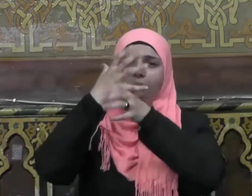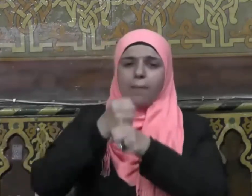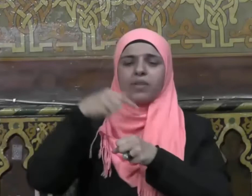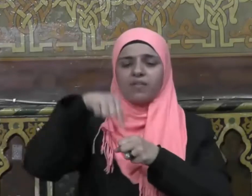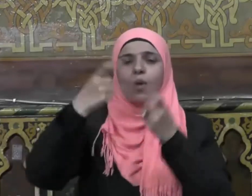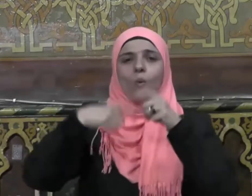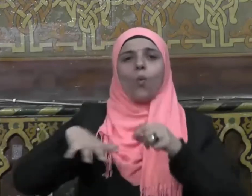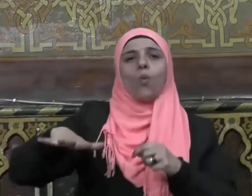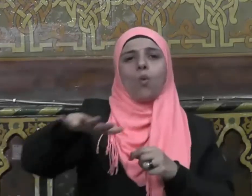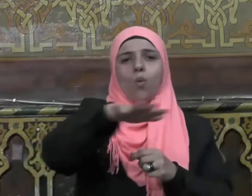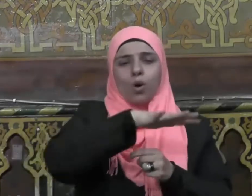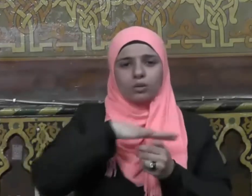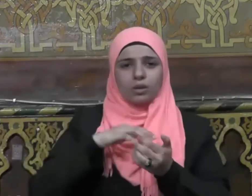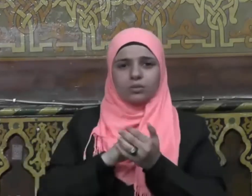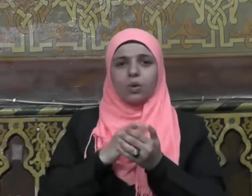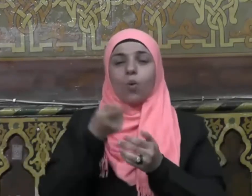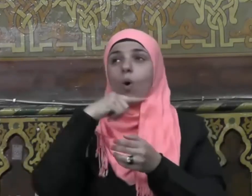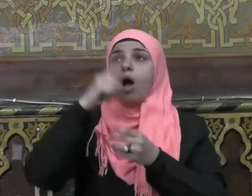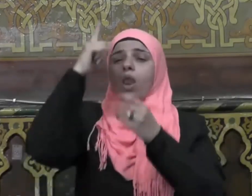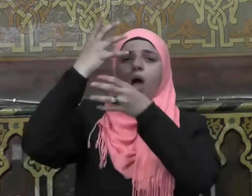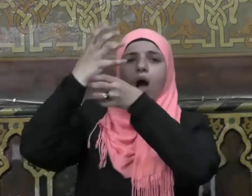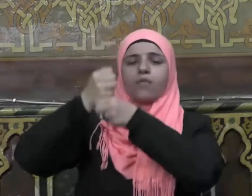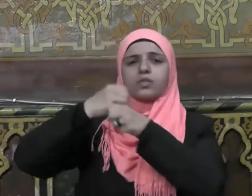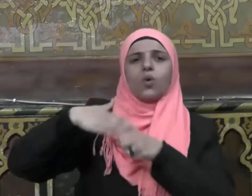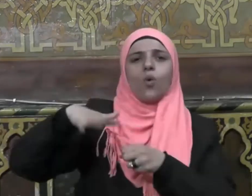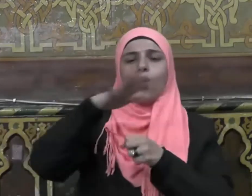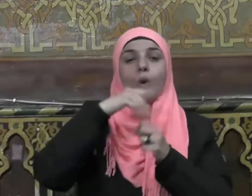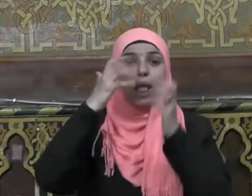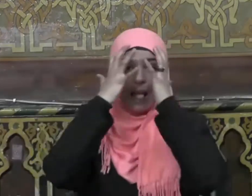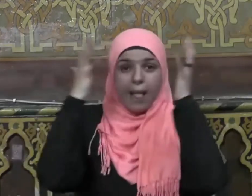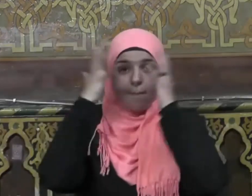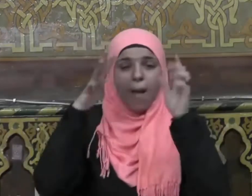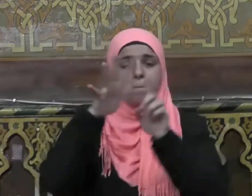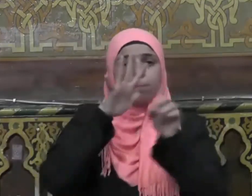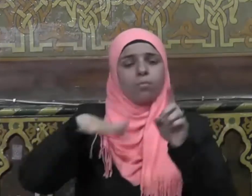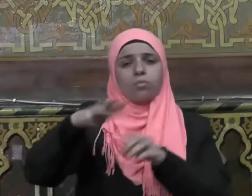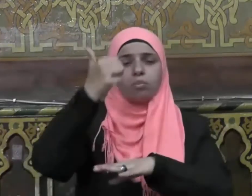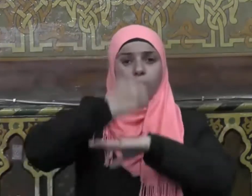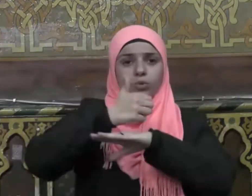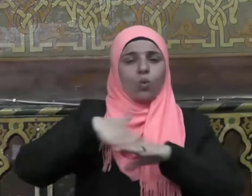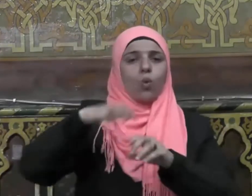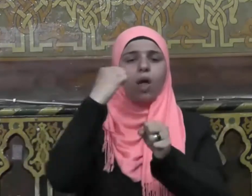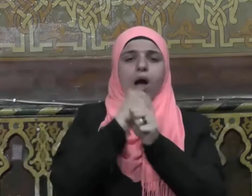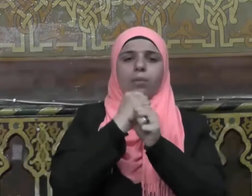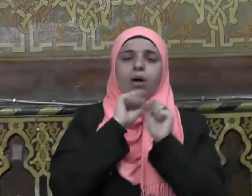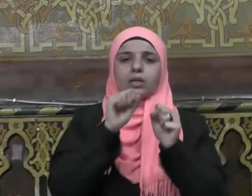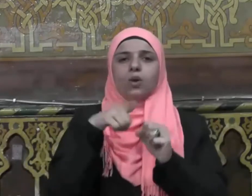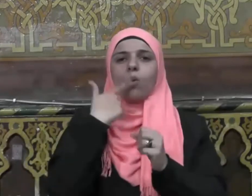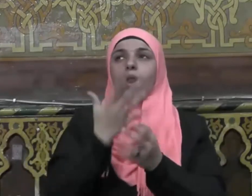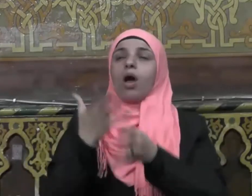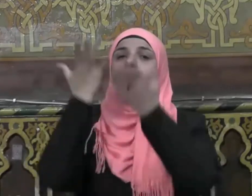أوطاننا، ووفق أئمتنا وولاة أمورنا، واحفظ